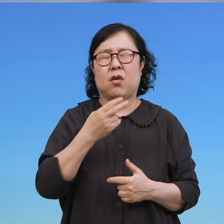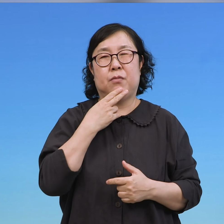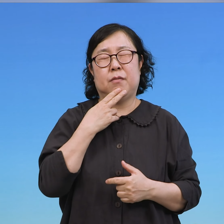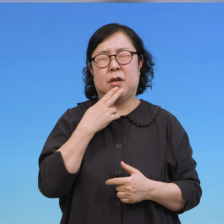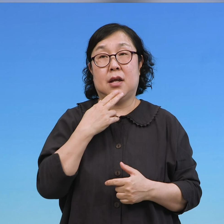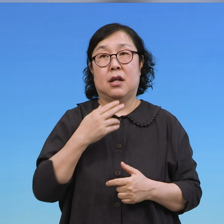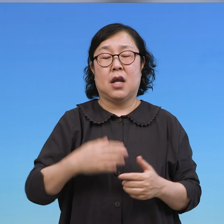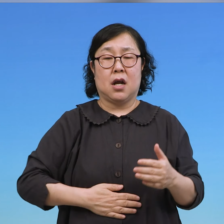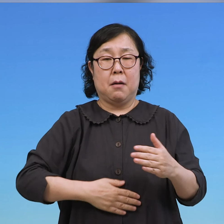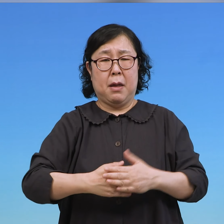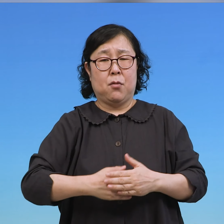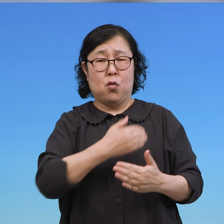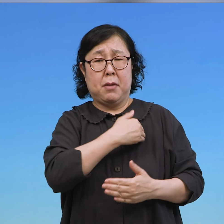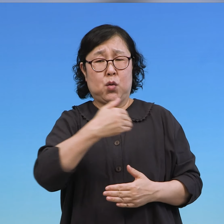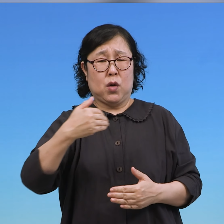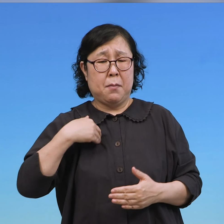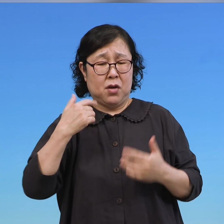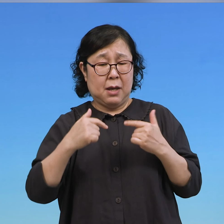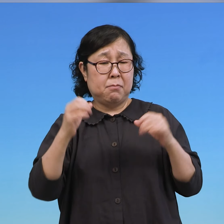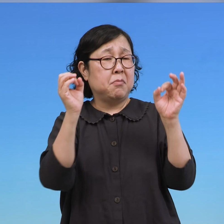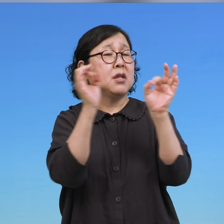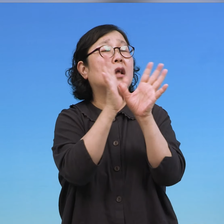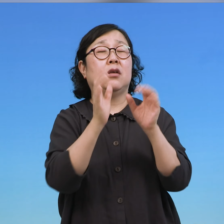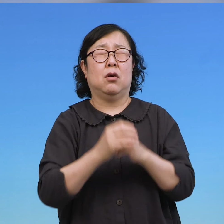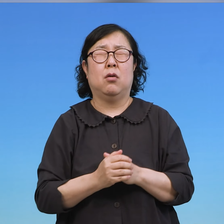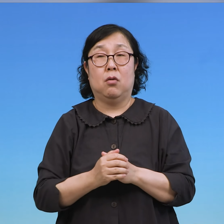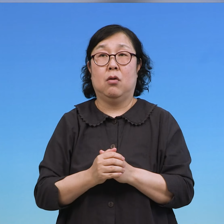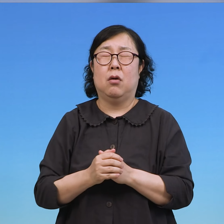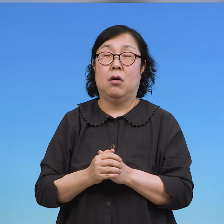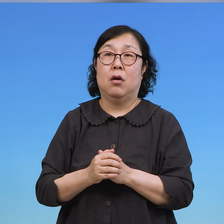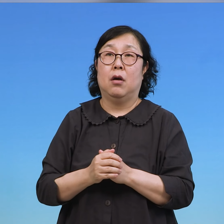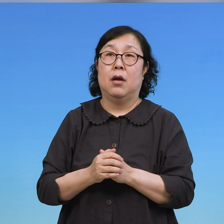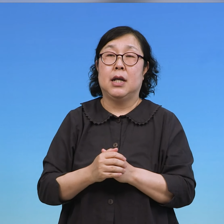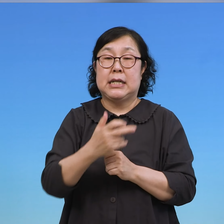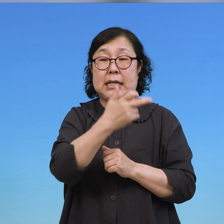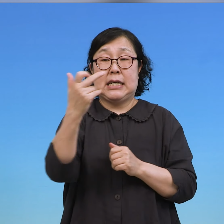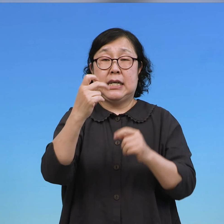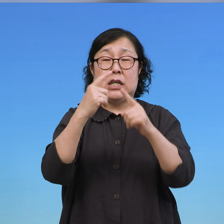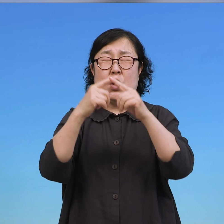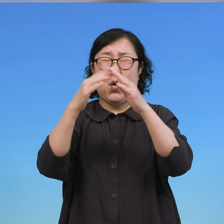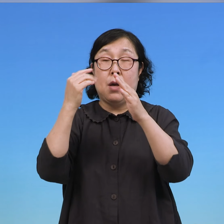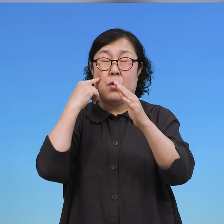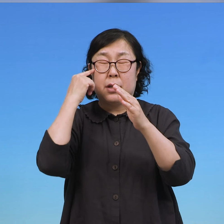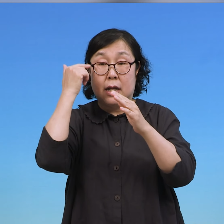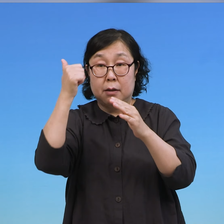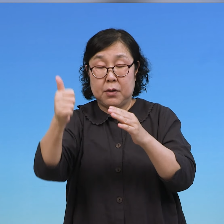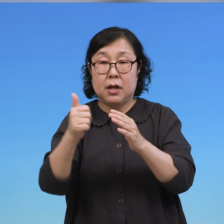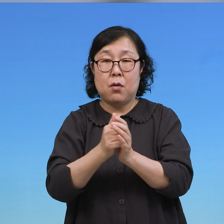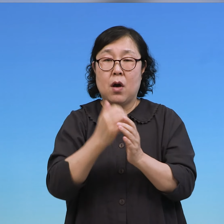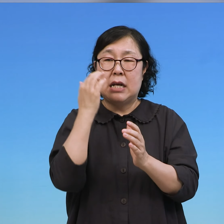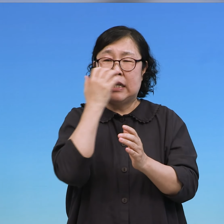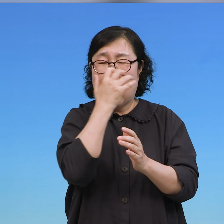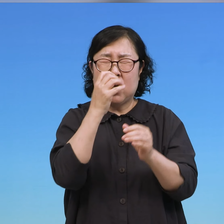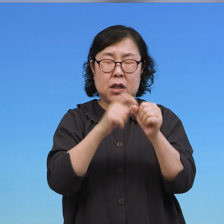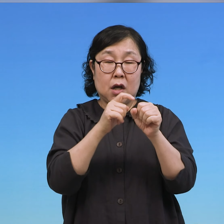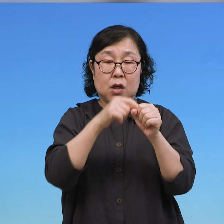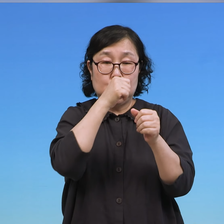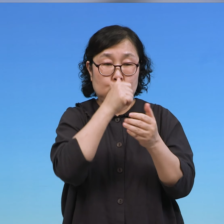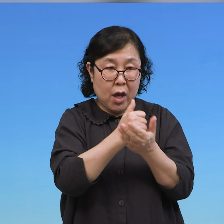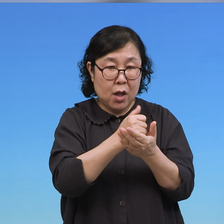아까 제가 권태감이라고 그랬지 않습니까? 간혹 대형교회 목사님들이 무슨 뭐 성적인 죄를 짓거나 물질적인